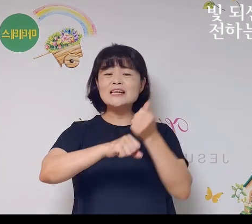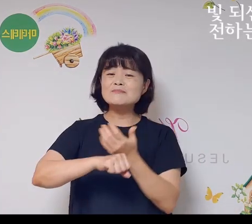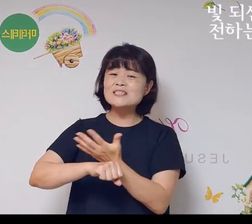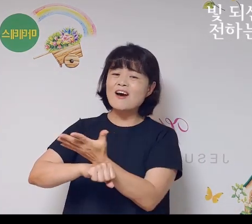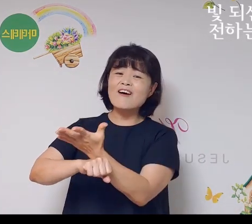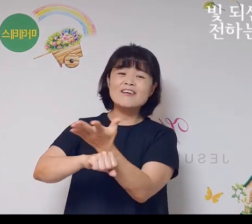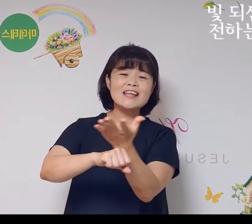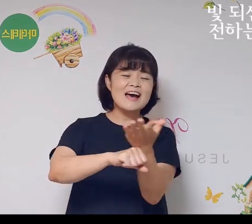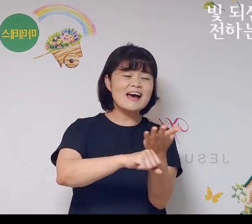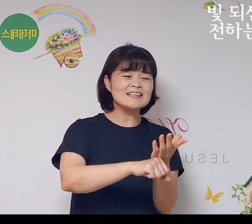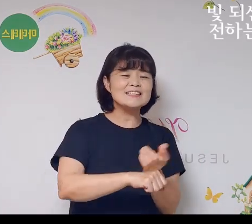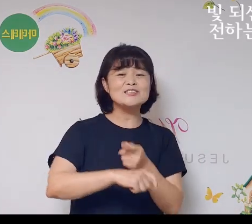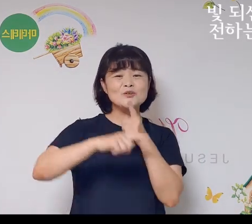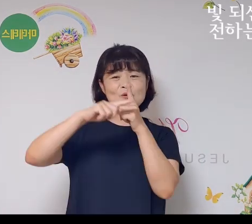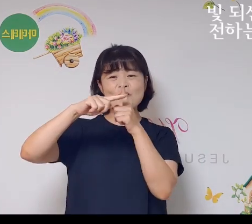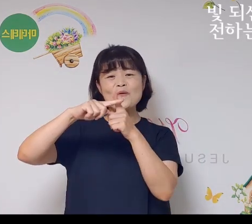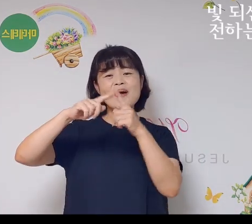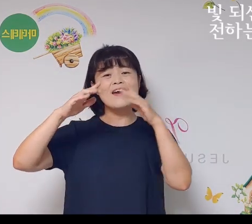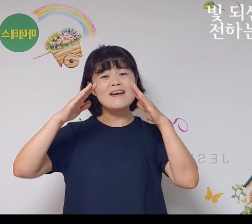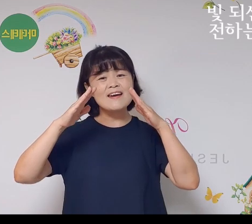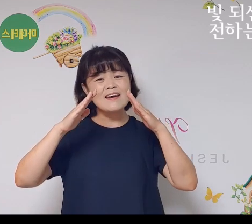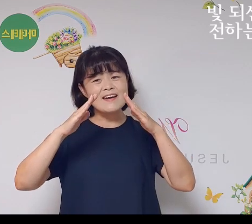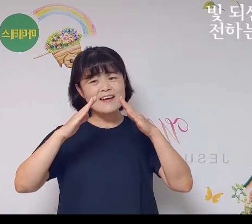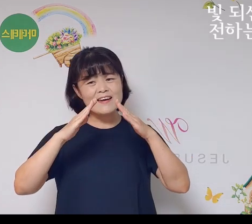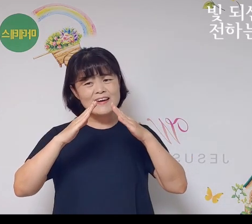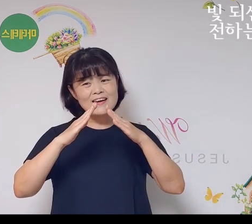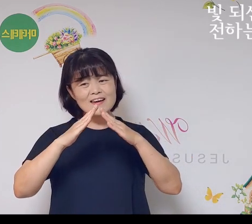주님 전하는 교회,